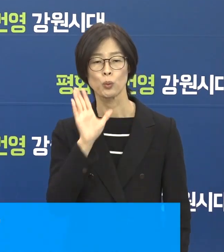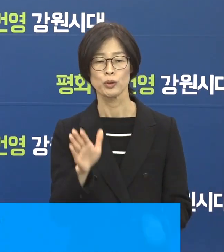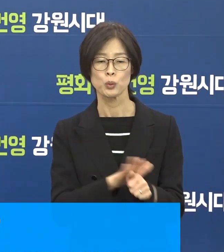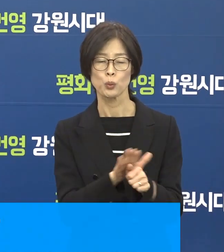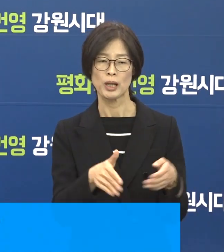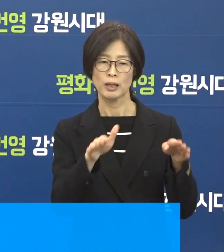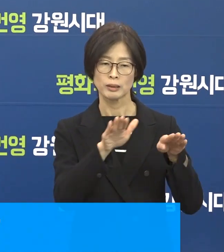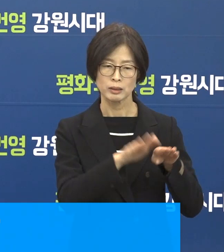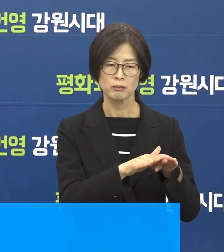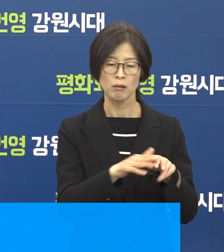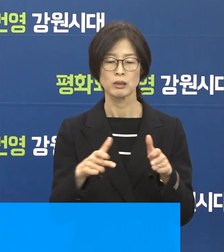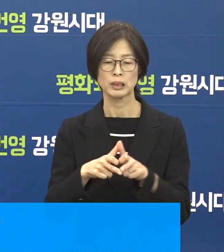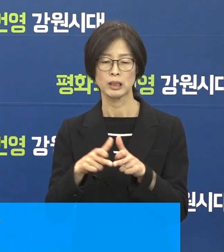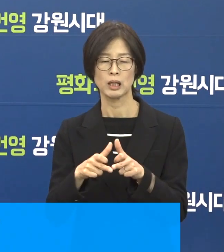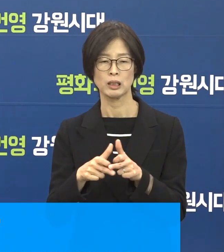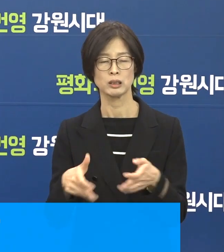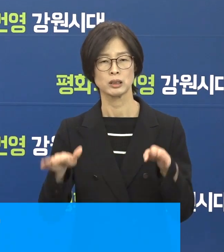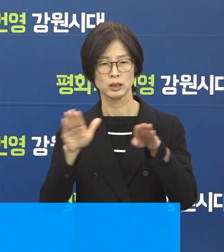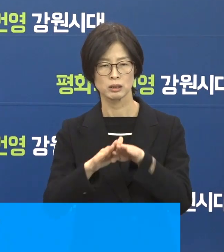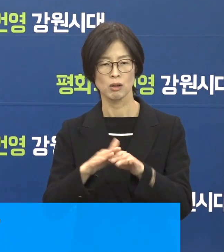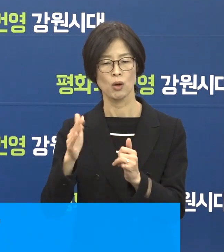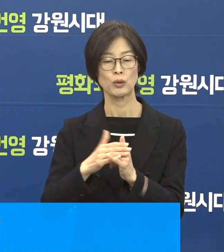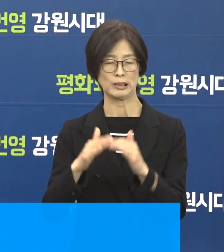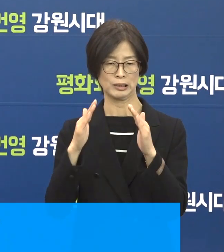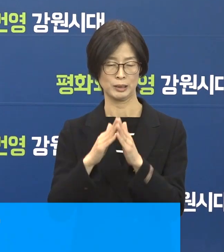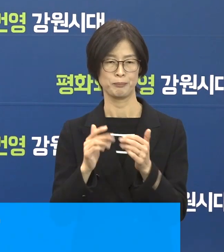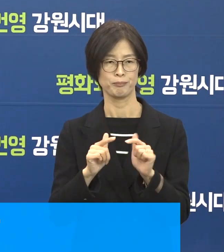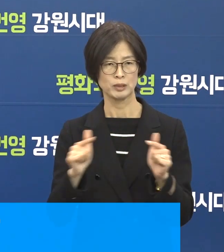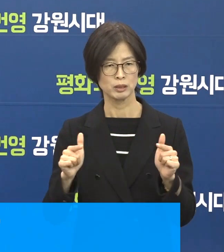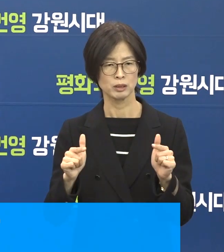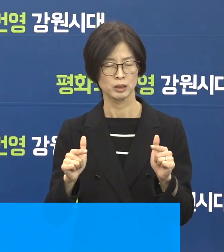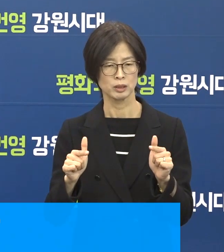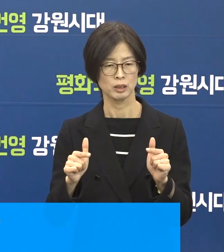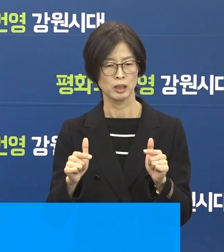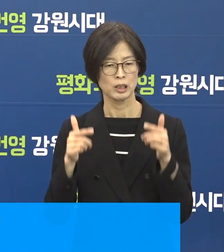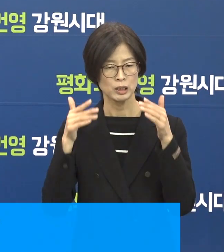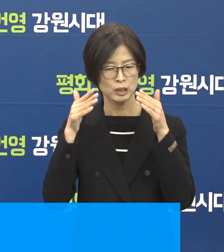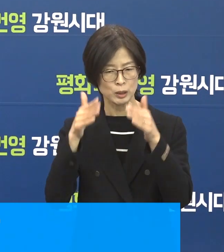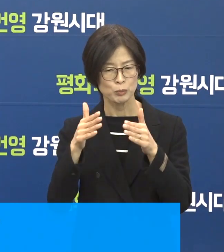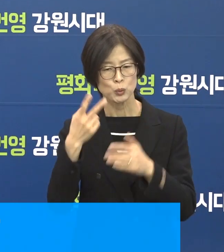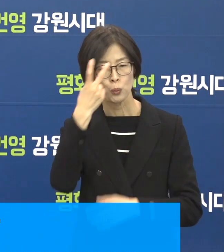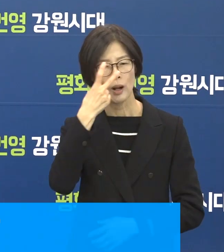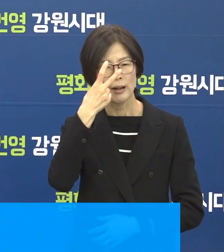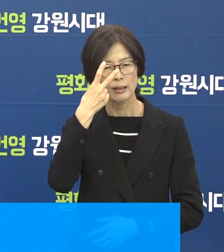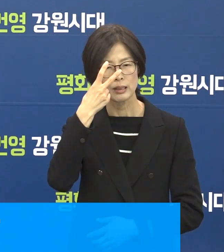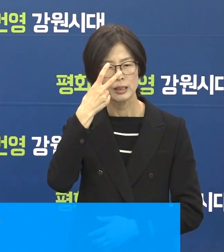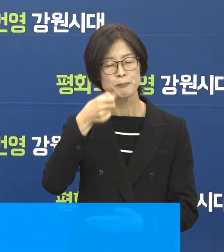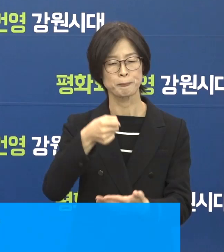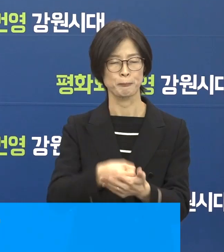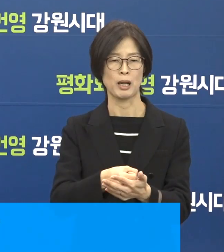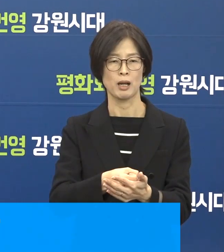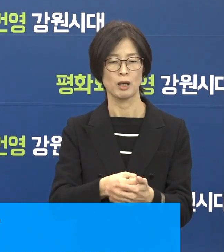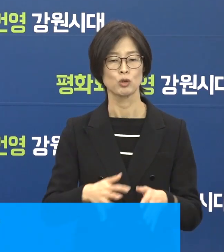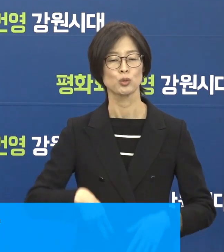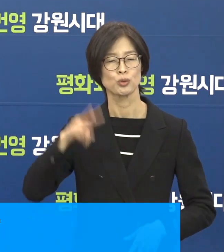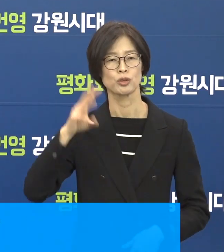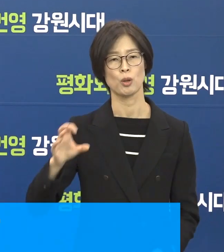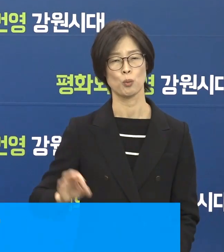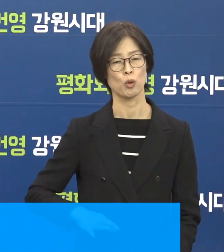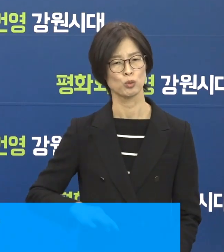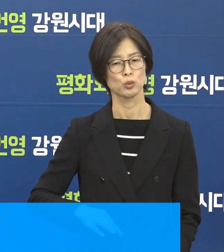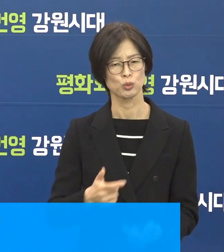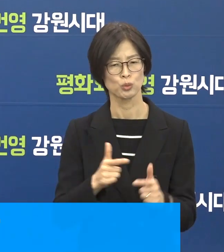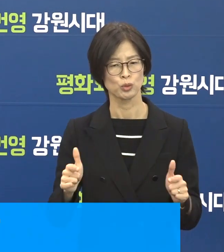노인요양시설, 장애인시설, 어린이집 등 집중관리 필요시설로 지정하고 춘천, 원주 등